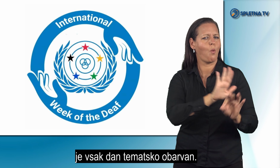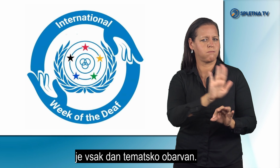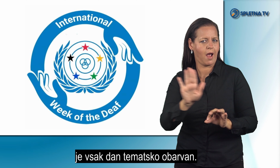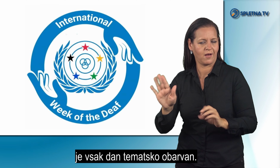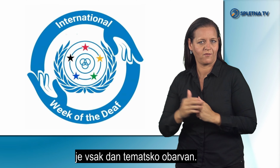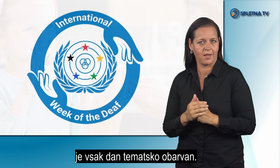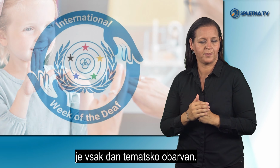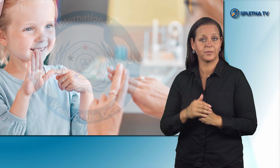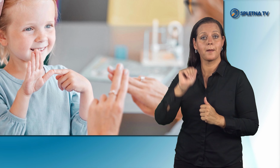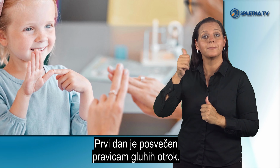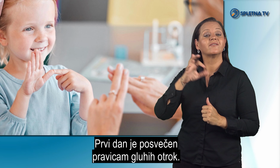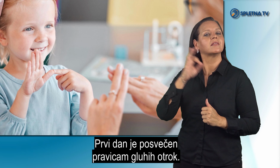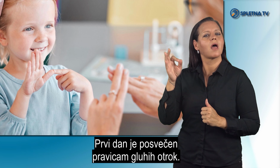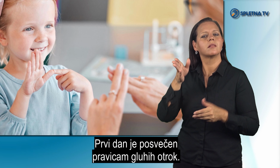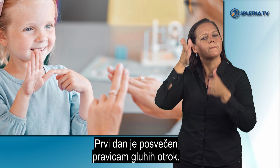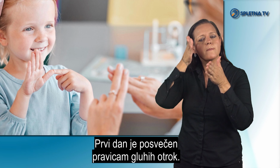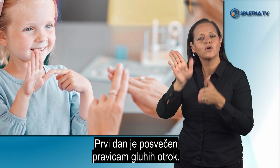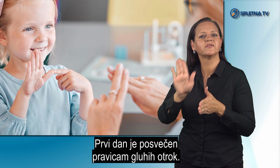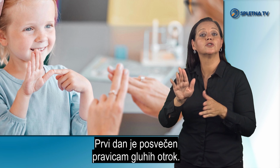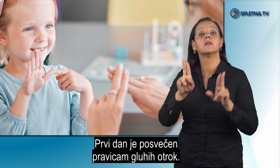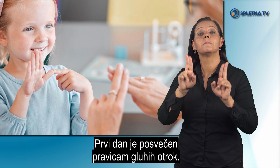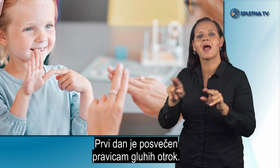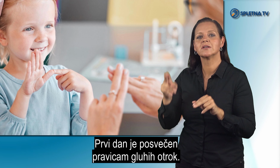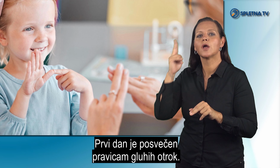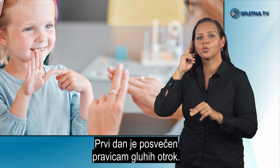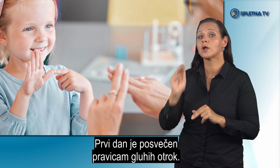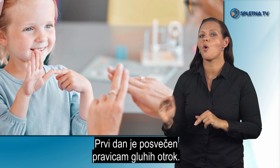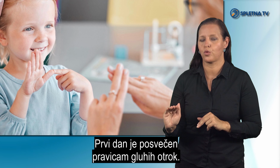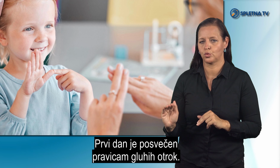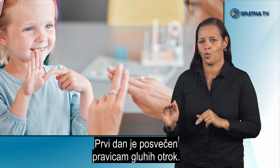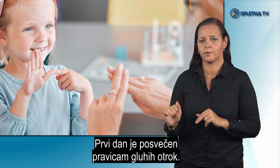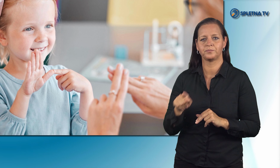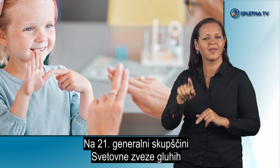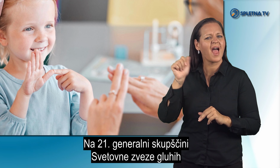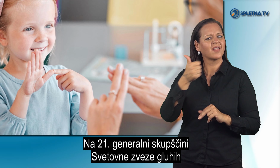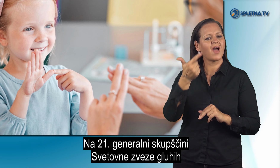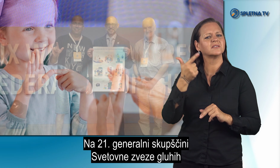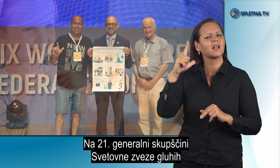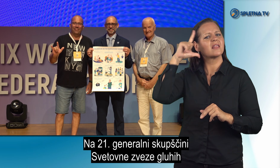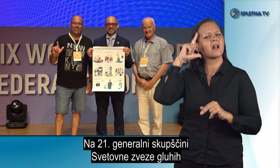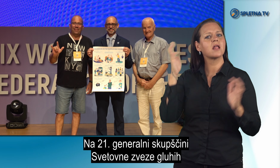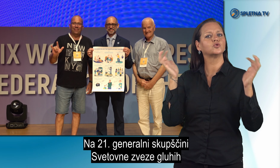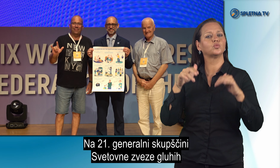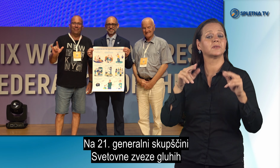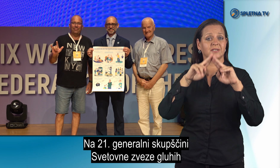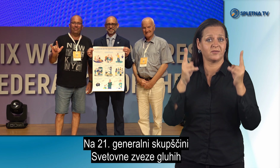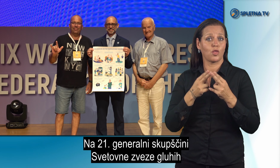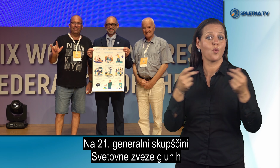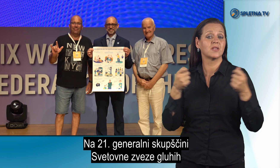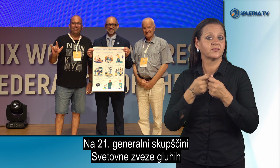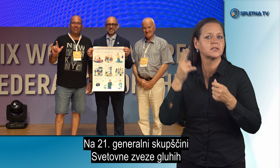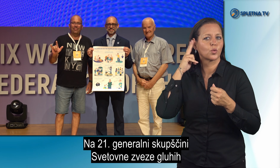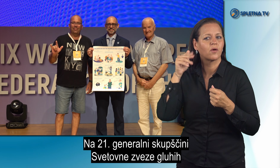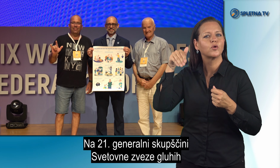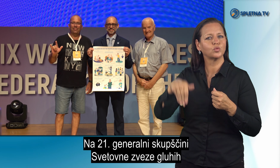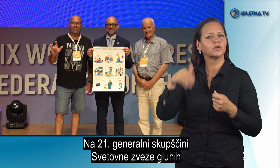obarvan. Prvi dan je posvečen pravicam gluhih otrok. Na 21. generalni skupščini Svetovne